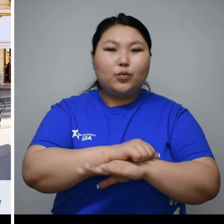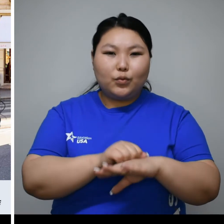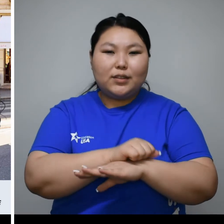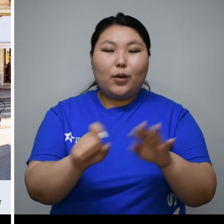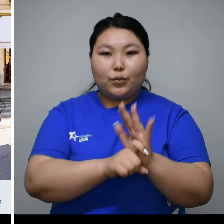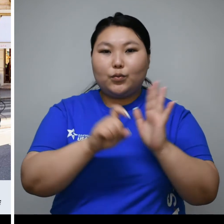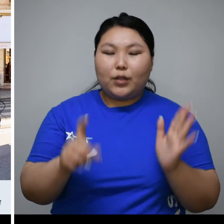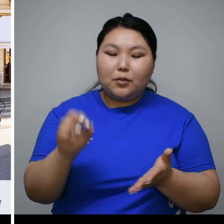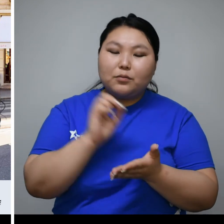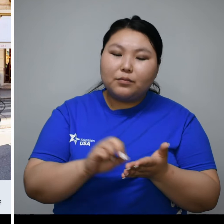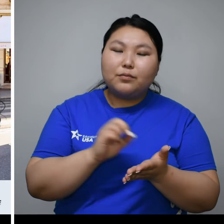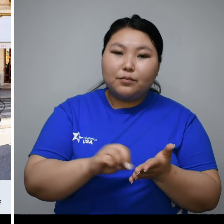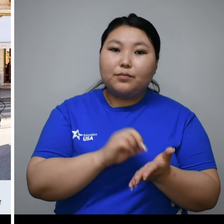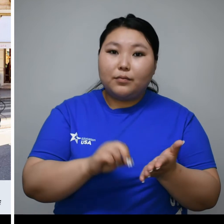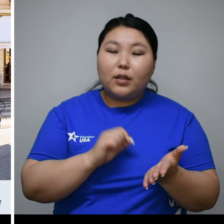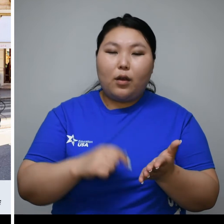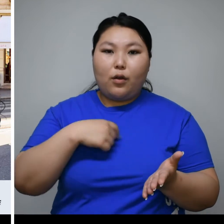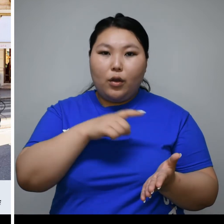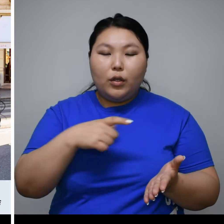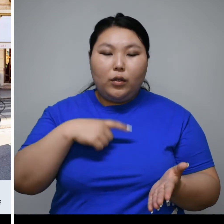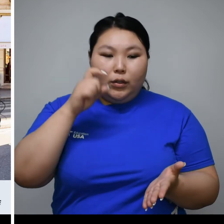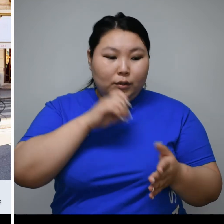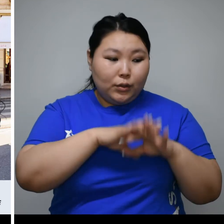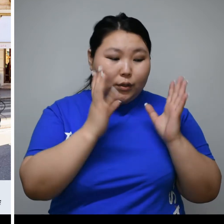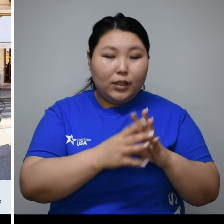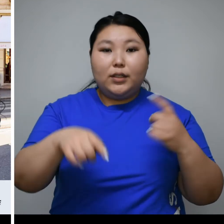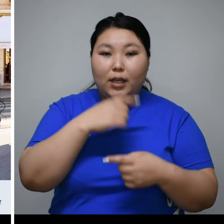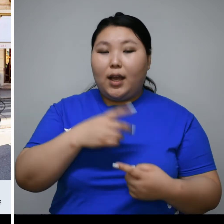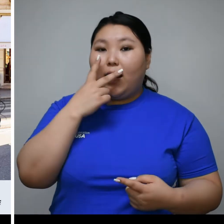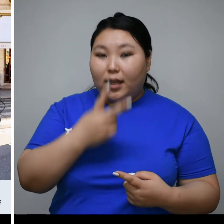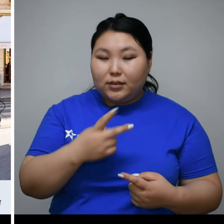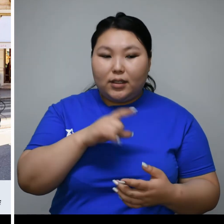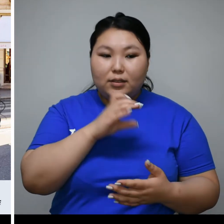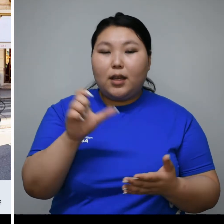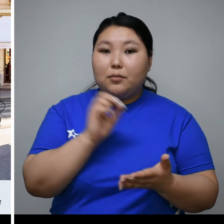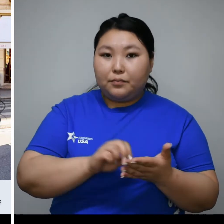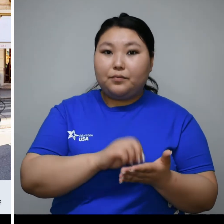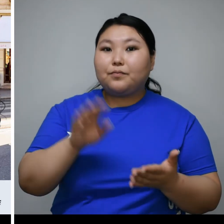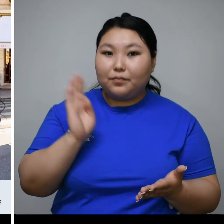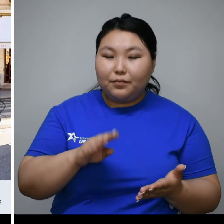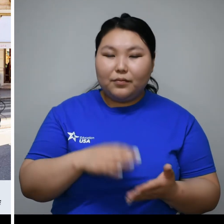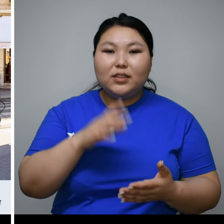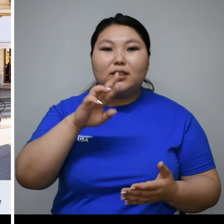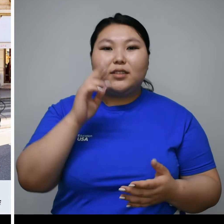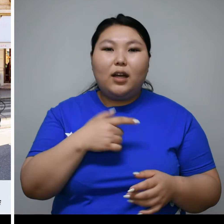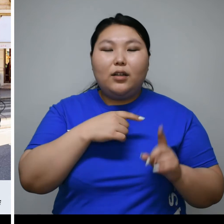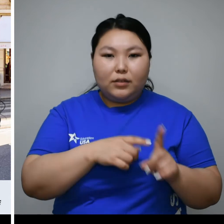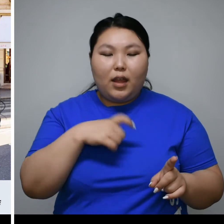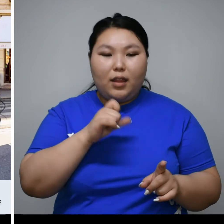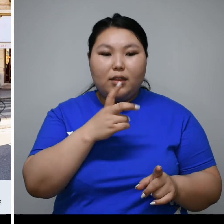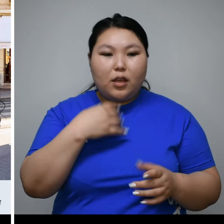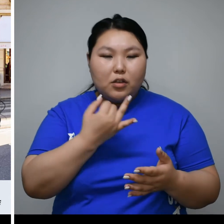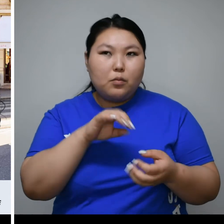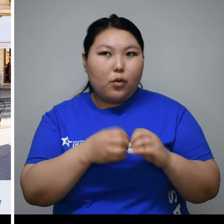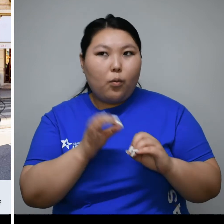маш удаан хугацаанд нөгөө бичсэн бичвэрүүдээ өөрийнхөө яг хүсэж байгаа юмнуудаа эргэн хаарч эсээгээ бичдэг болохоор яг нөгөө за энэ